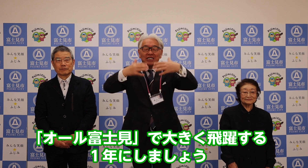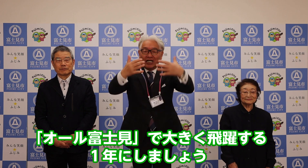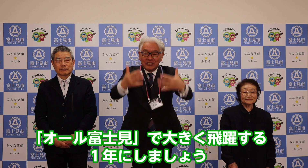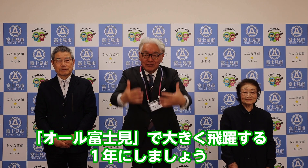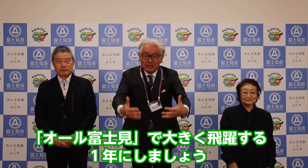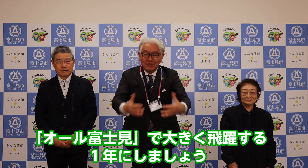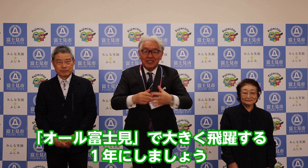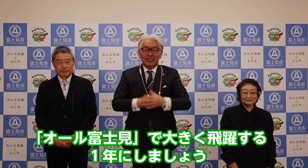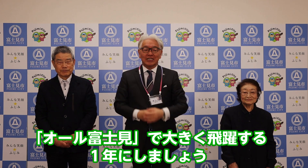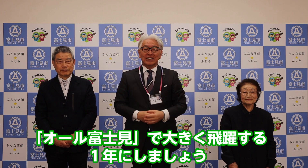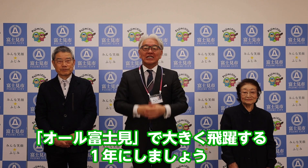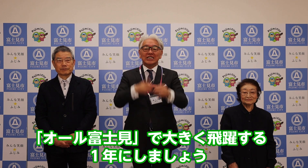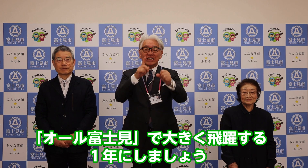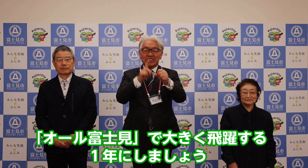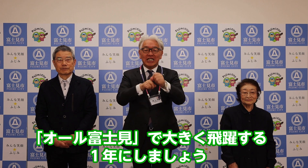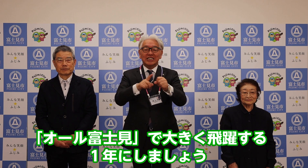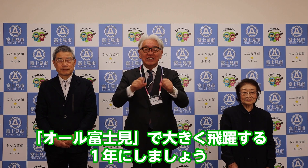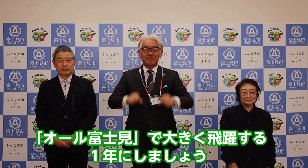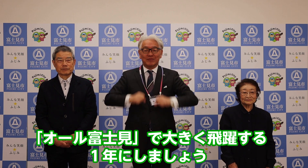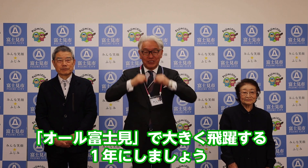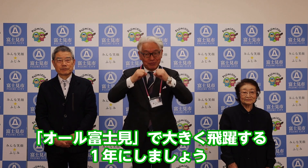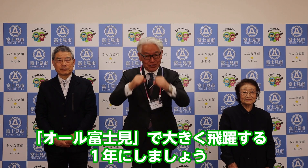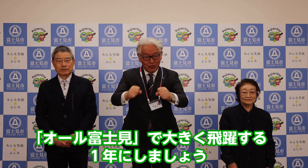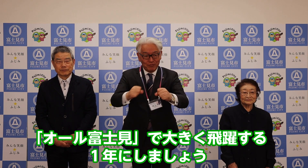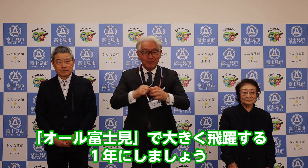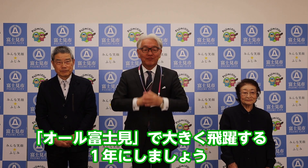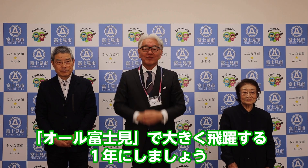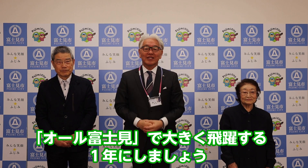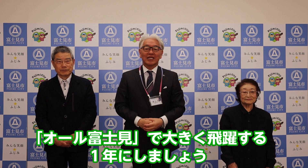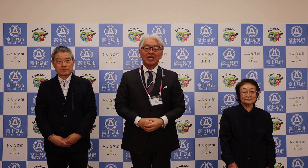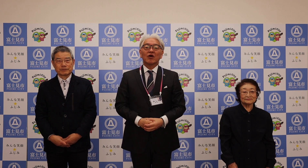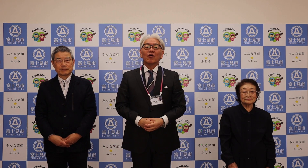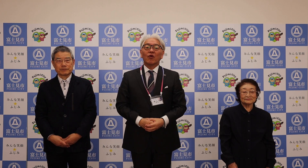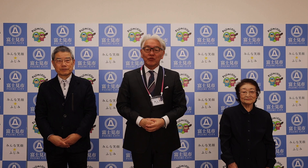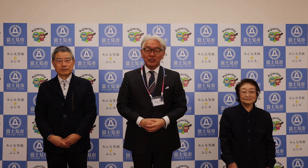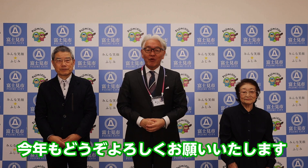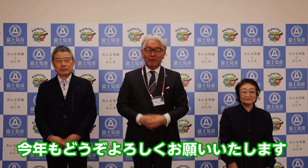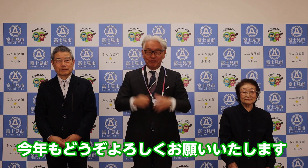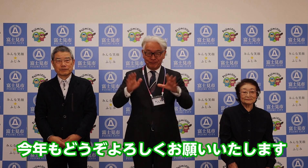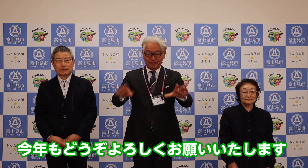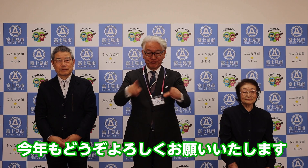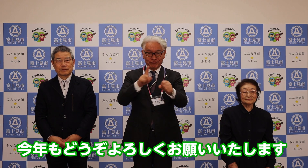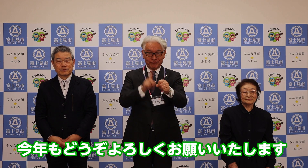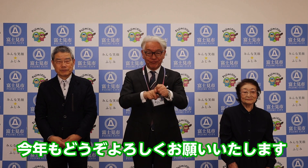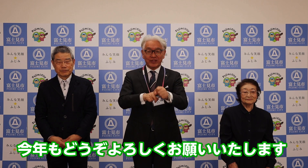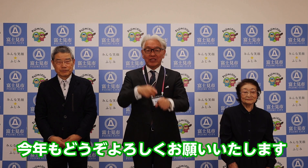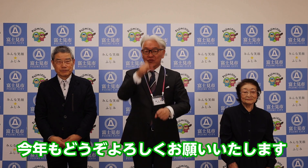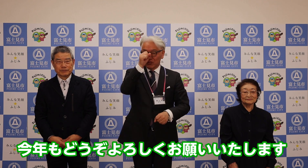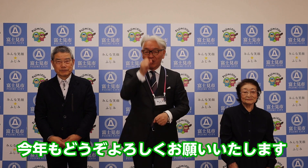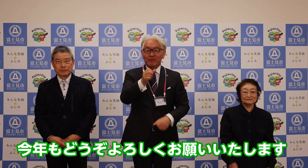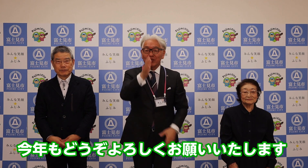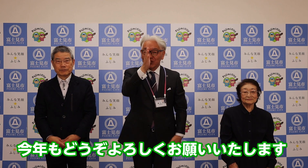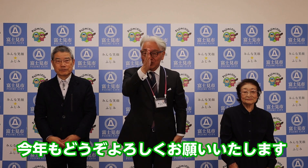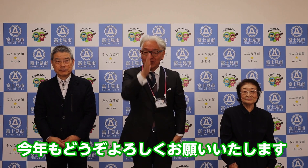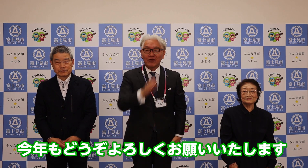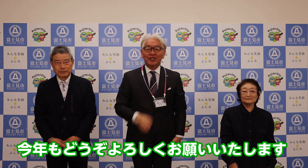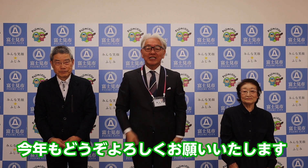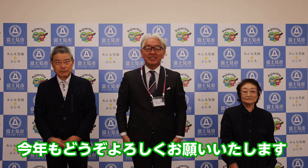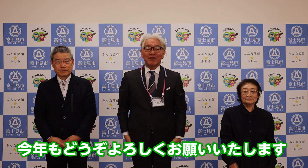躍する一年にしましょう。今年もどうぞよろしくお願いいたします